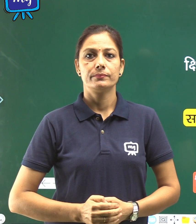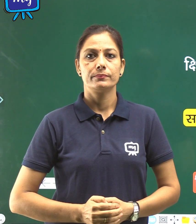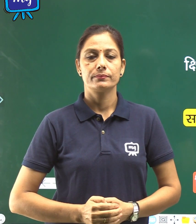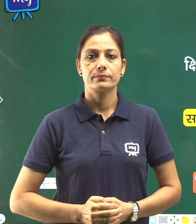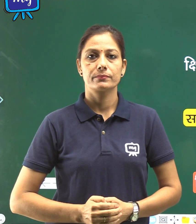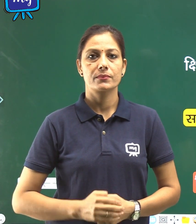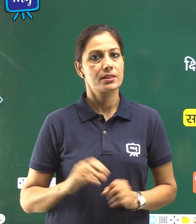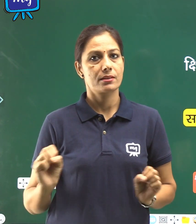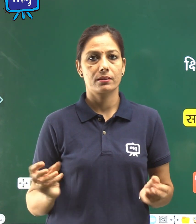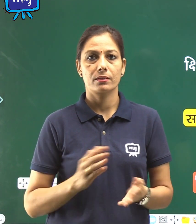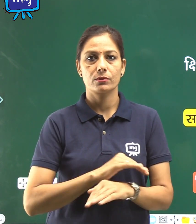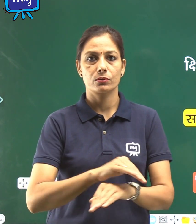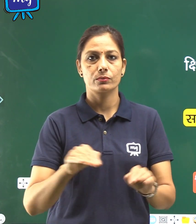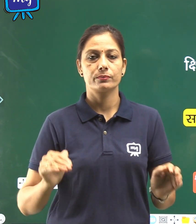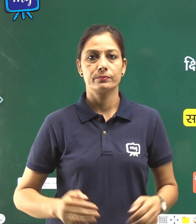शुरू करें बच्चों।